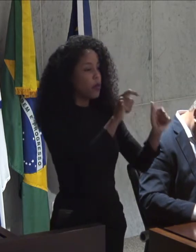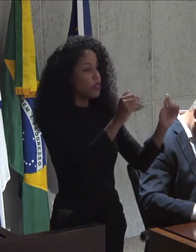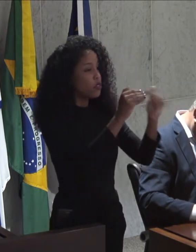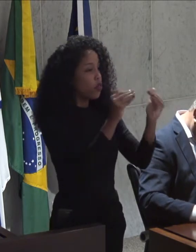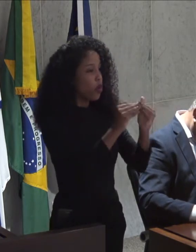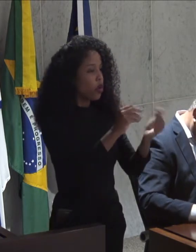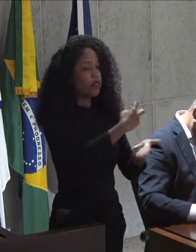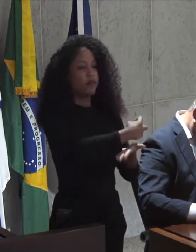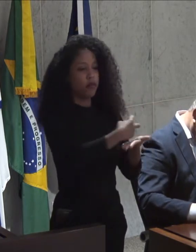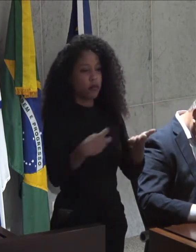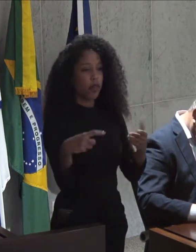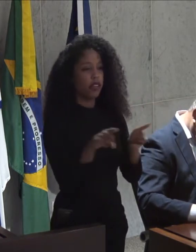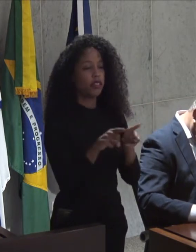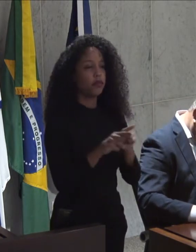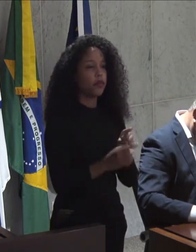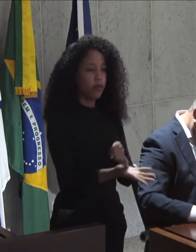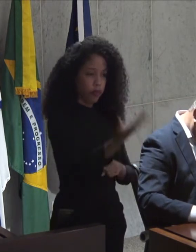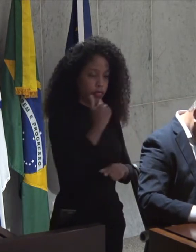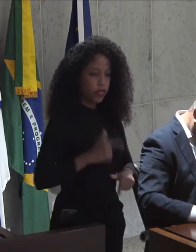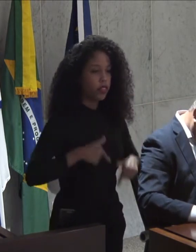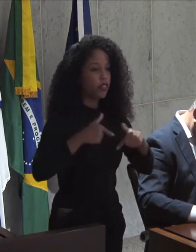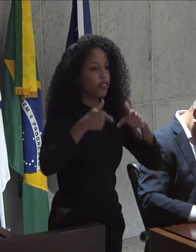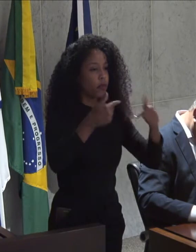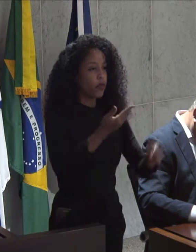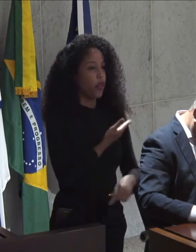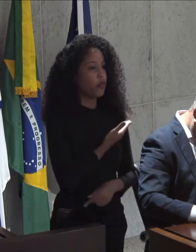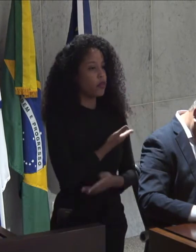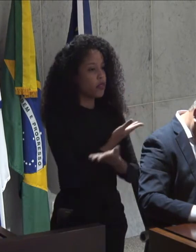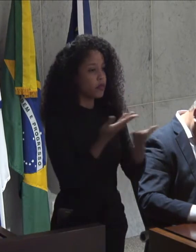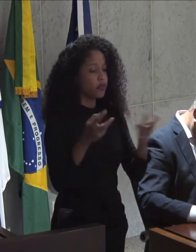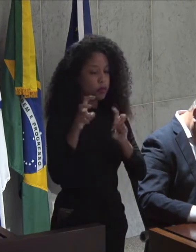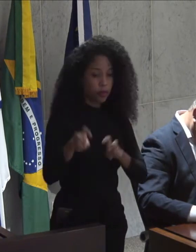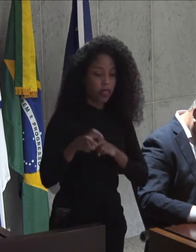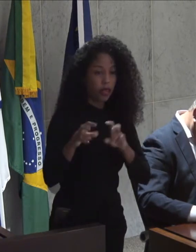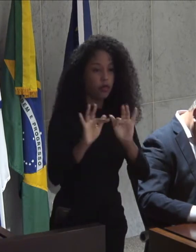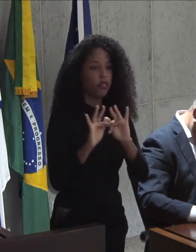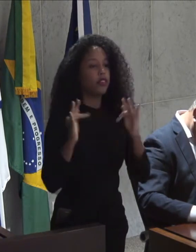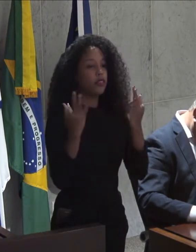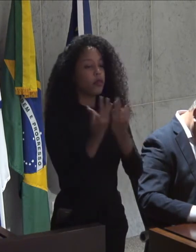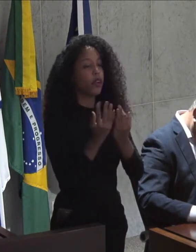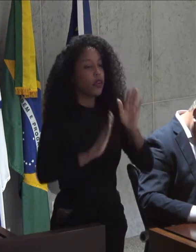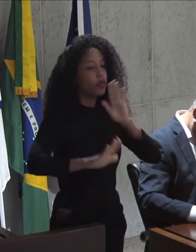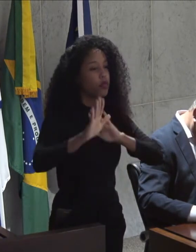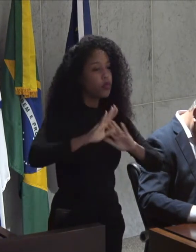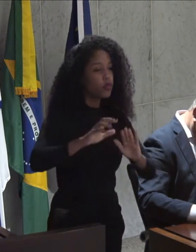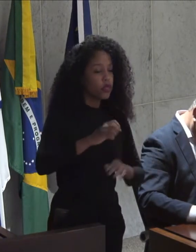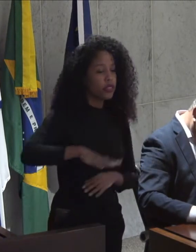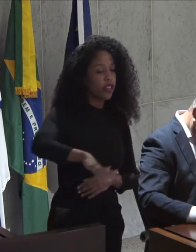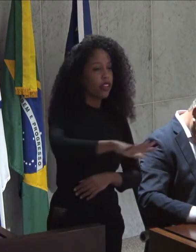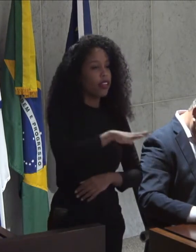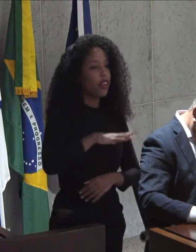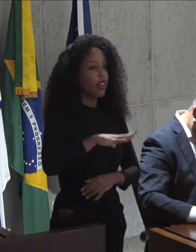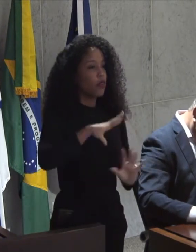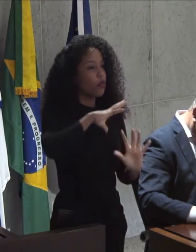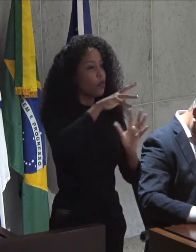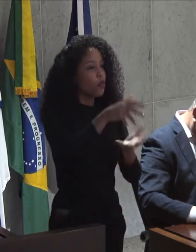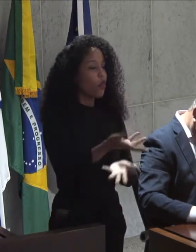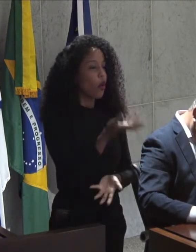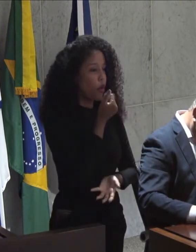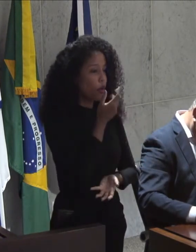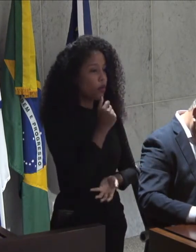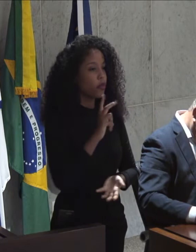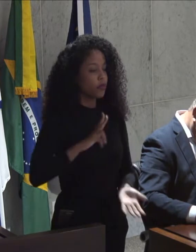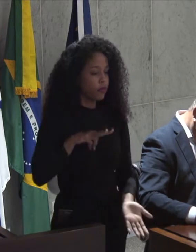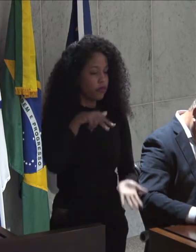estão. Vamos à luta, companheiros e companheiras. A agricultura familiar cuida da terra e alimenta o mundo. Da resistência